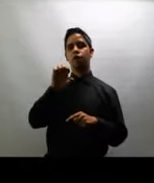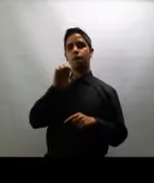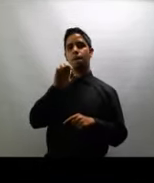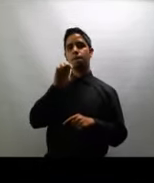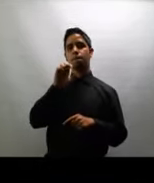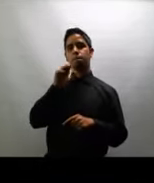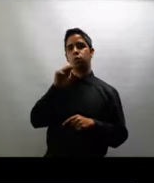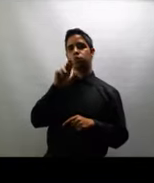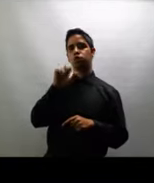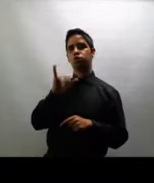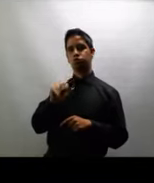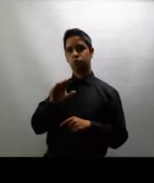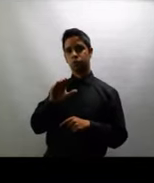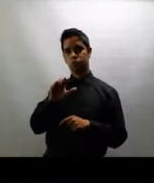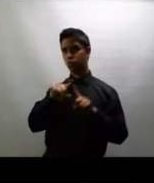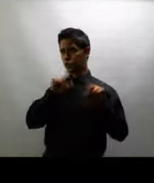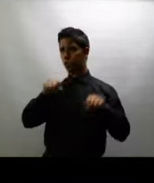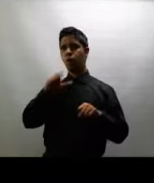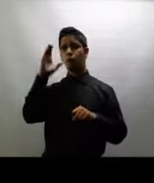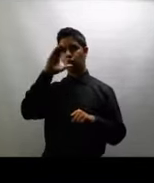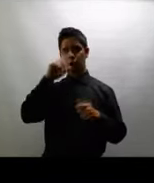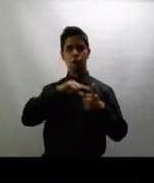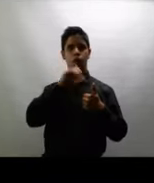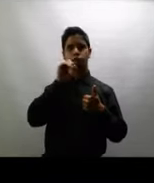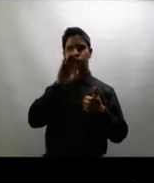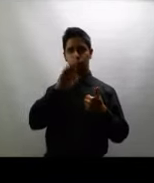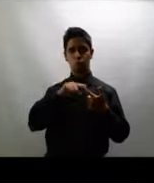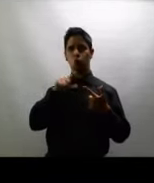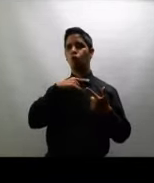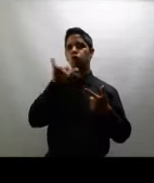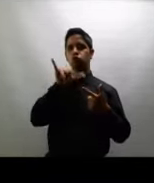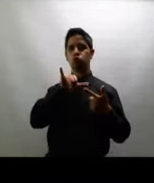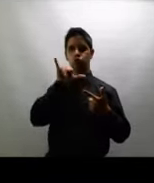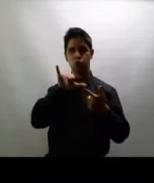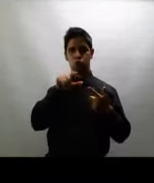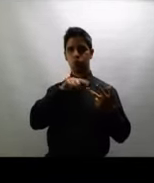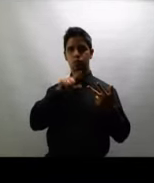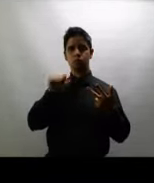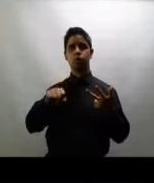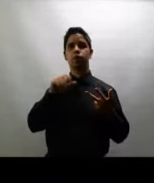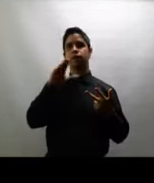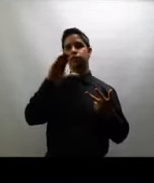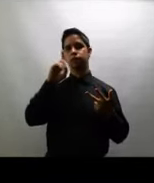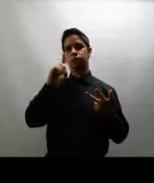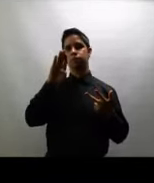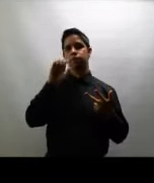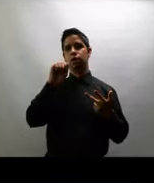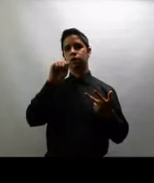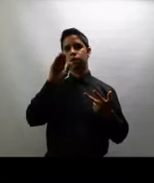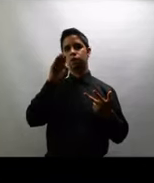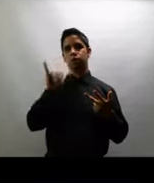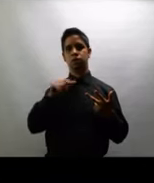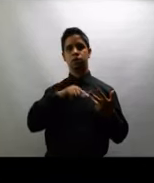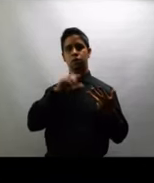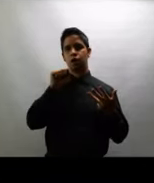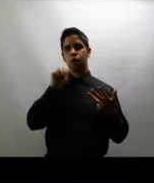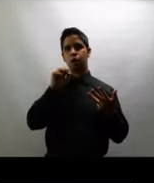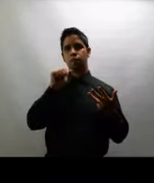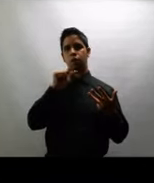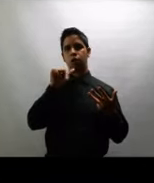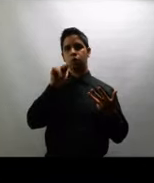cafesmusic@gmail.com. Pero usted lo puede buscar en Facebook, en YouTube. Así que baja en CD Baby. Exacto. Quiero